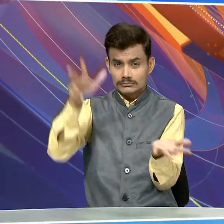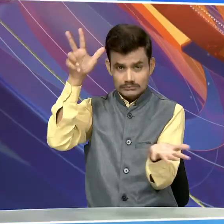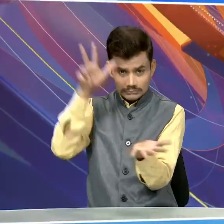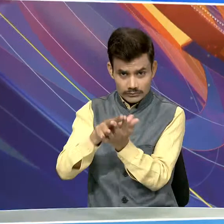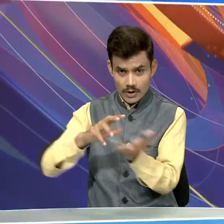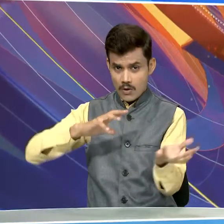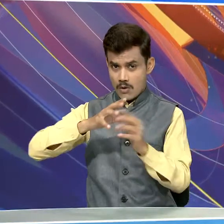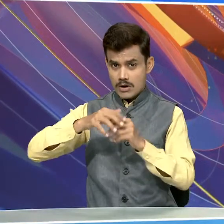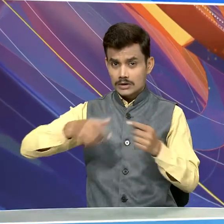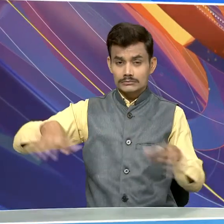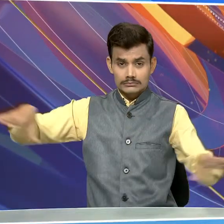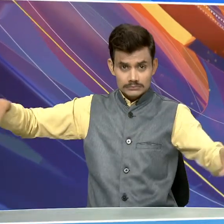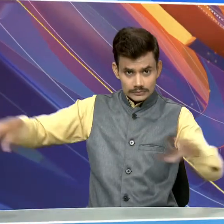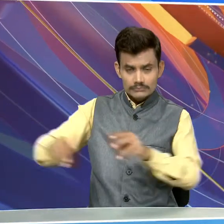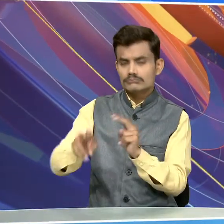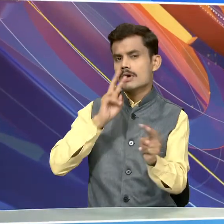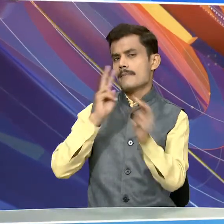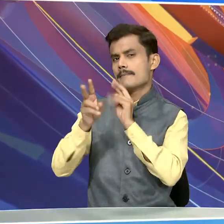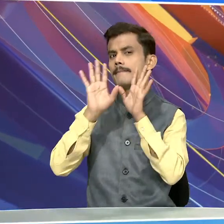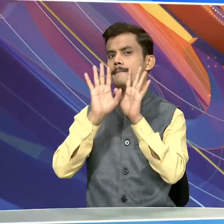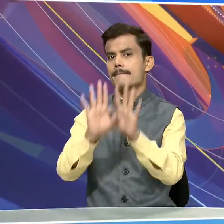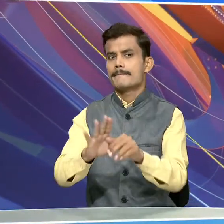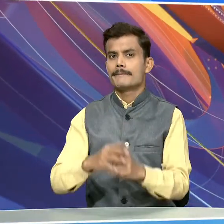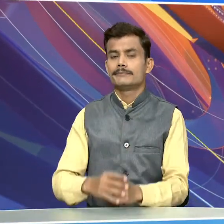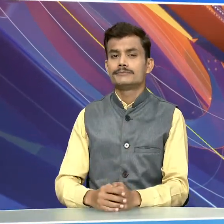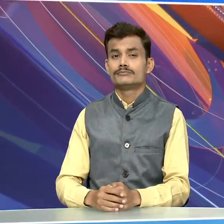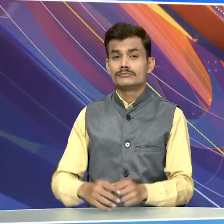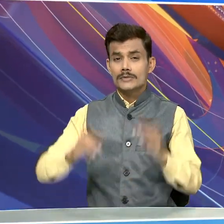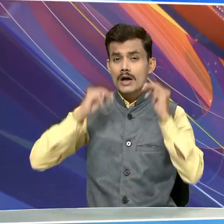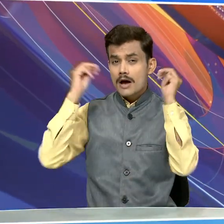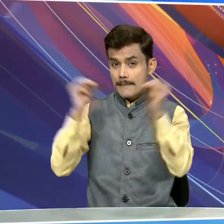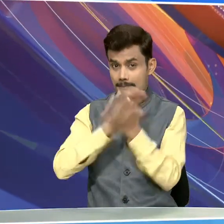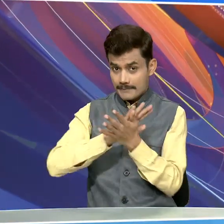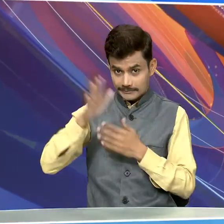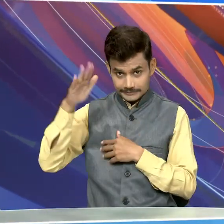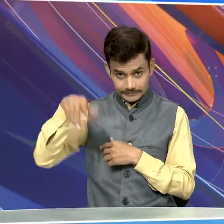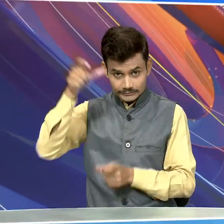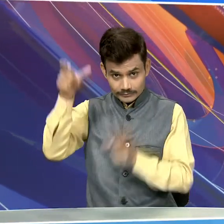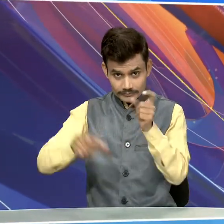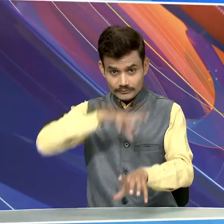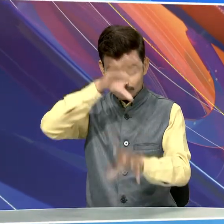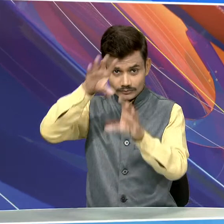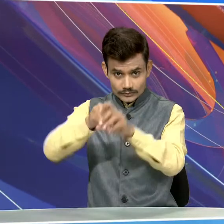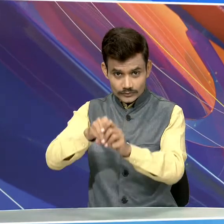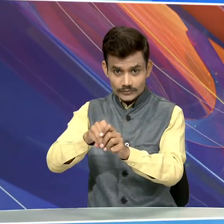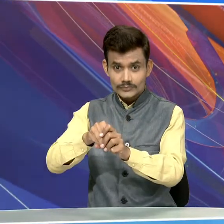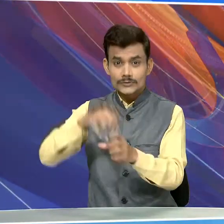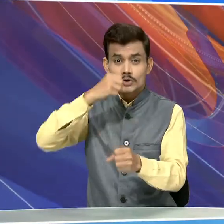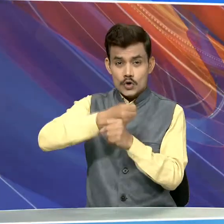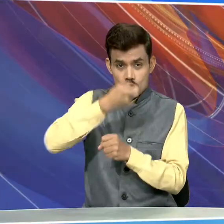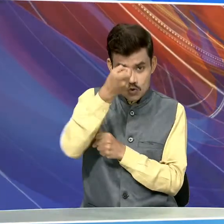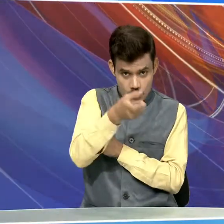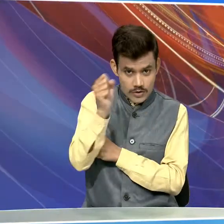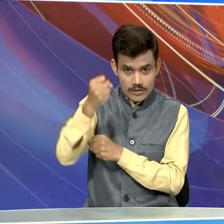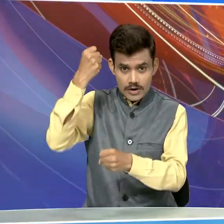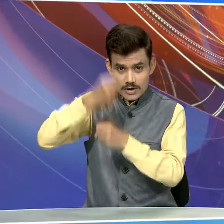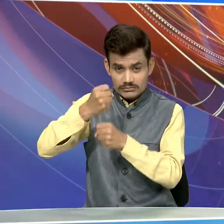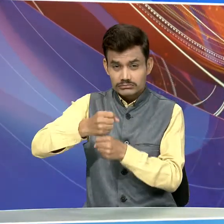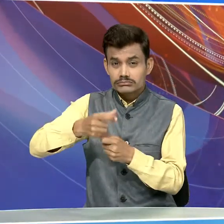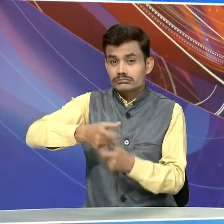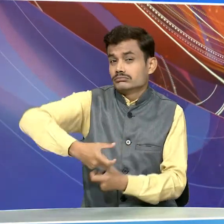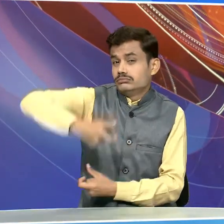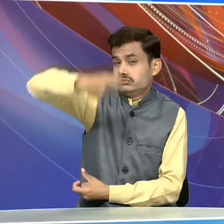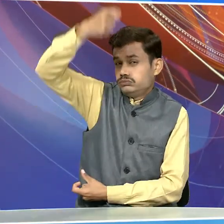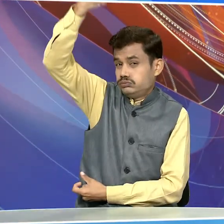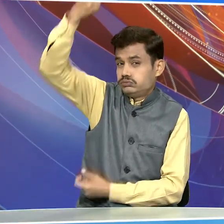के साथ एकीकरण पर चर्चा होगी। संगोष्ठी के बाद G20 प्रतिनिधियों के लिए राज्य सरकार द्वारा स्टैच्यू ऑफ यूनिटी का